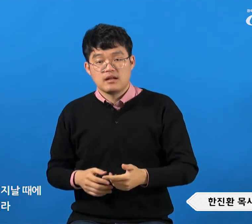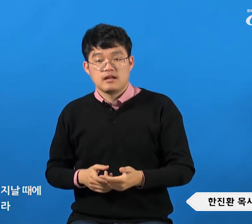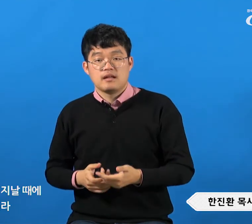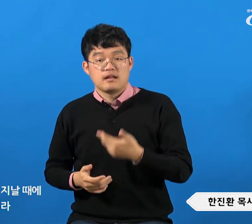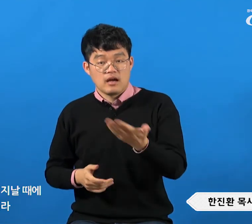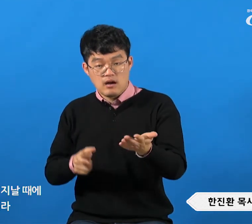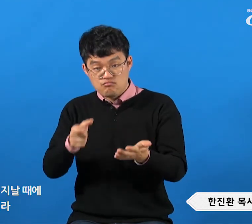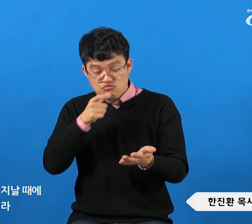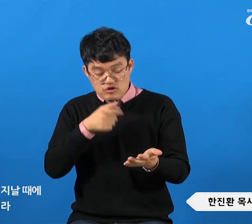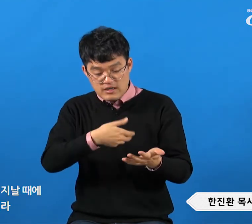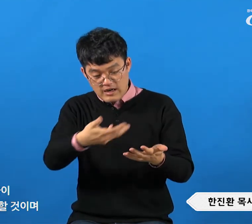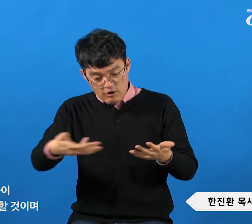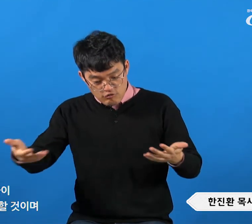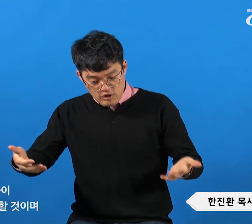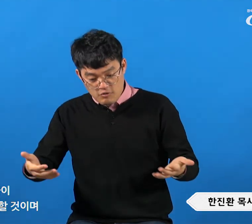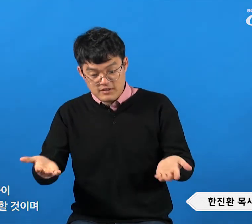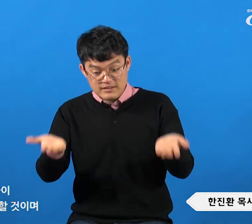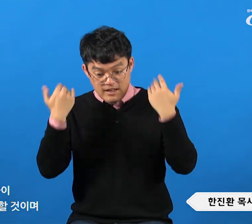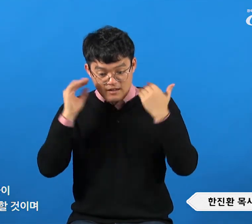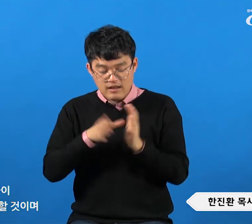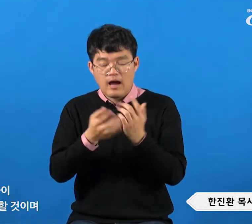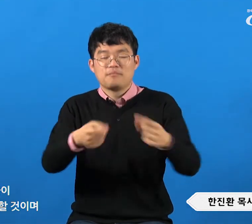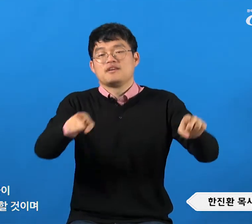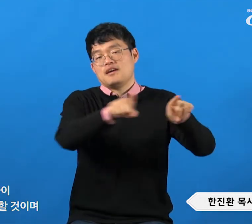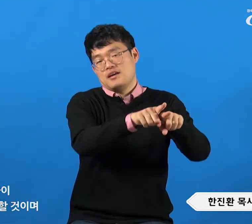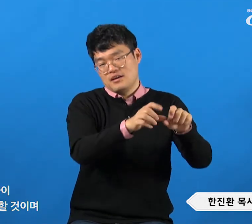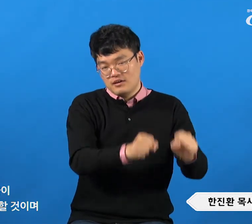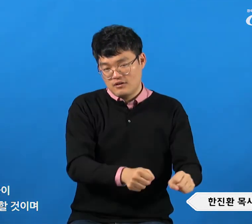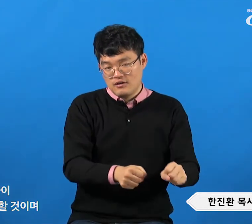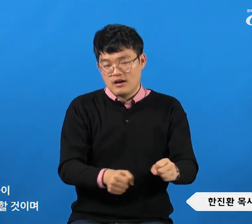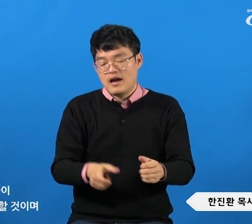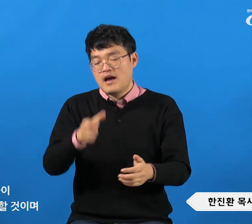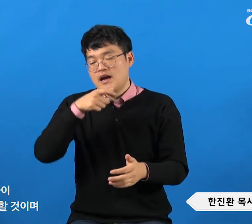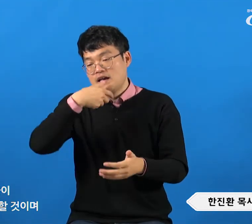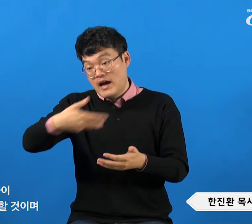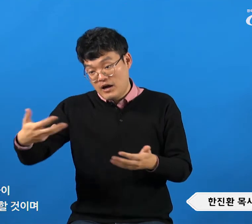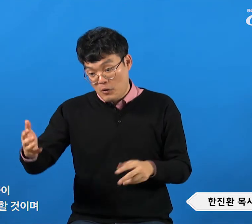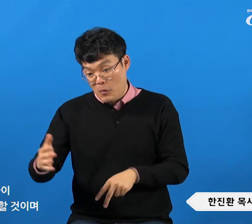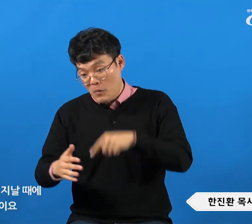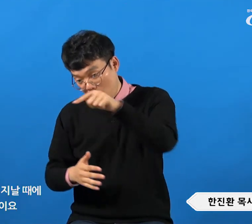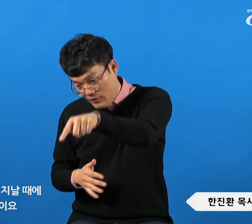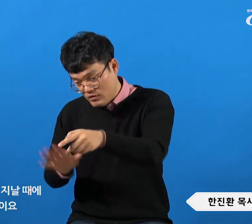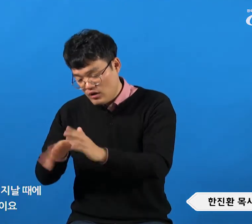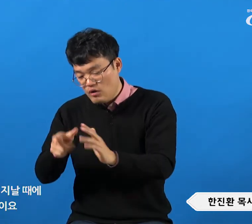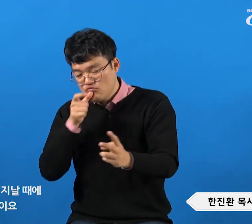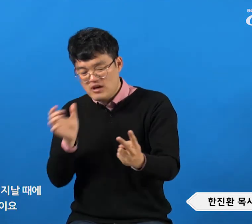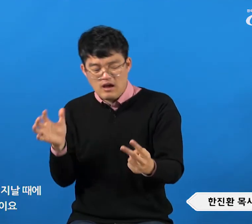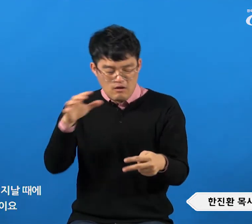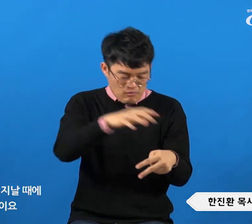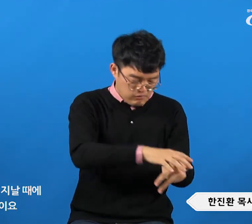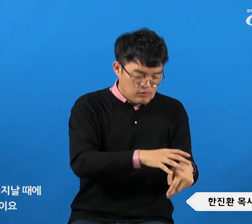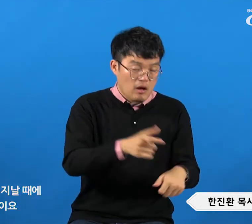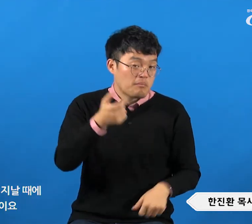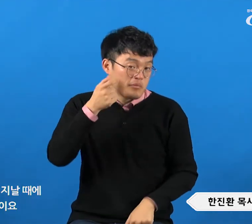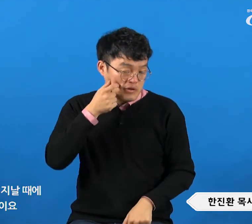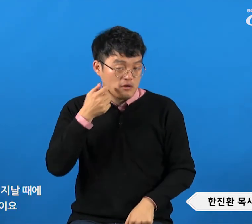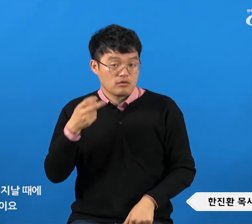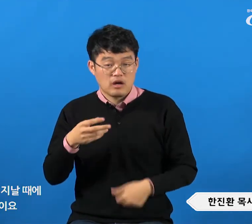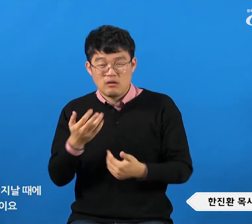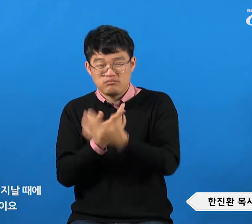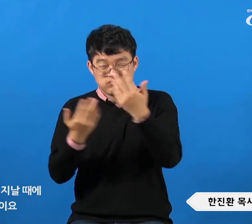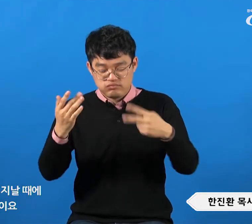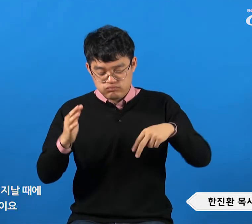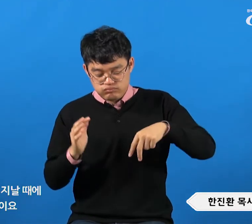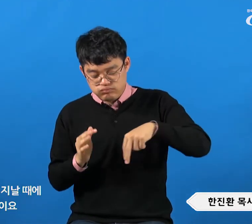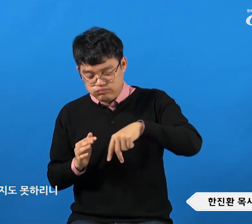가운데로 지날 때에 내가 함께 할 것이라. 강을 건널 때에 물이 너를 침몰하지 못할 것이며, 내가 불 가운데로 지날 때에